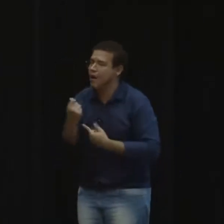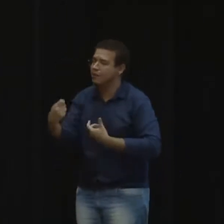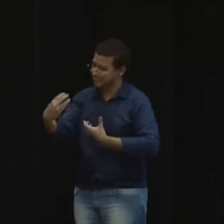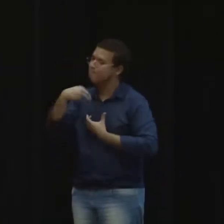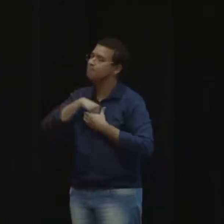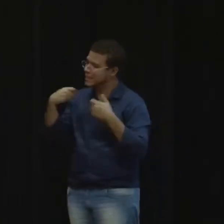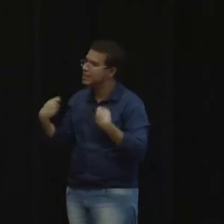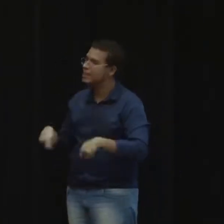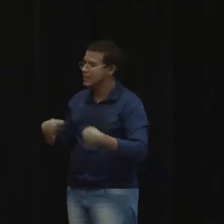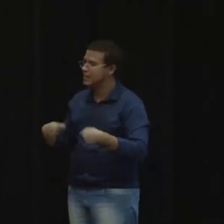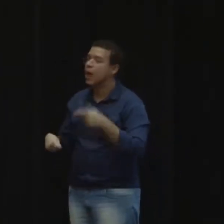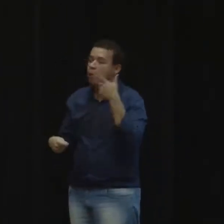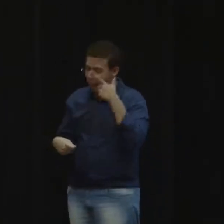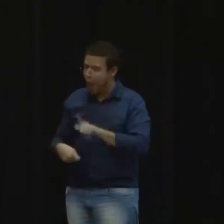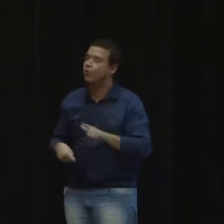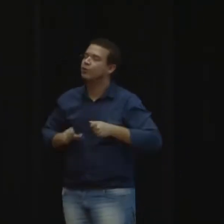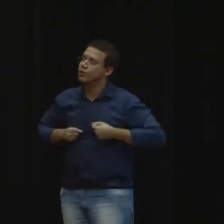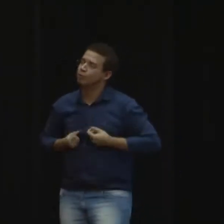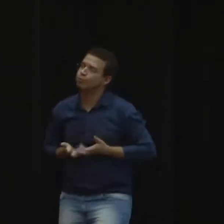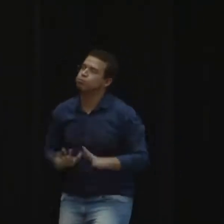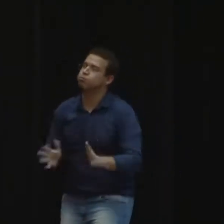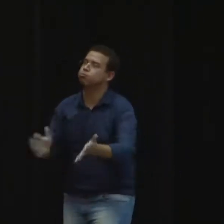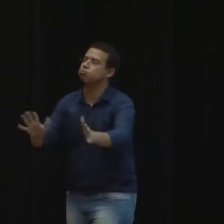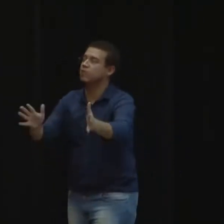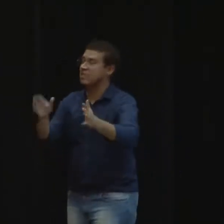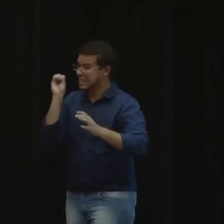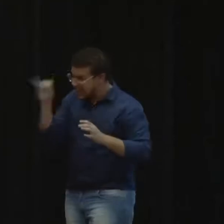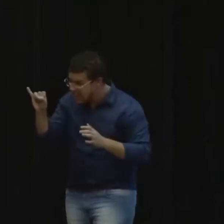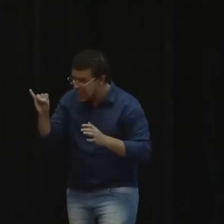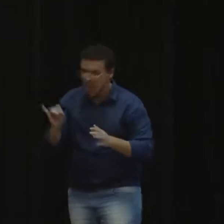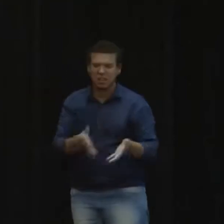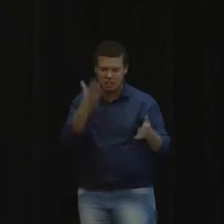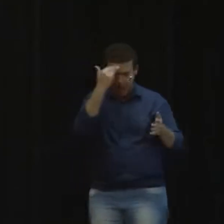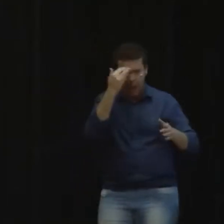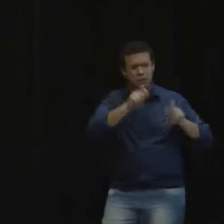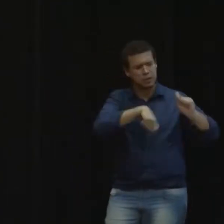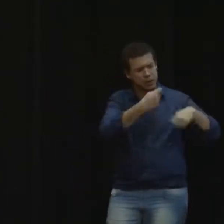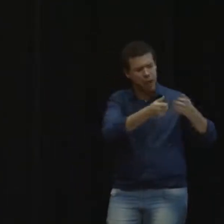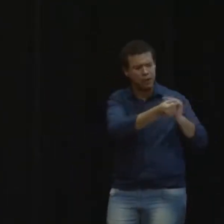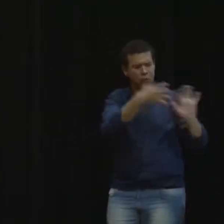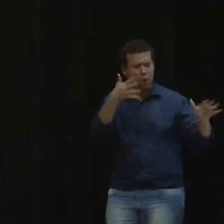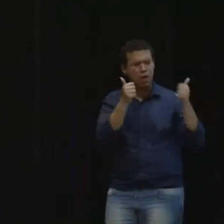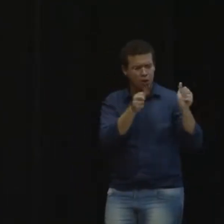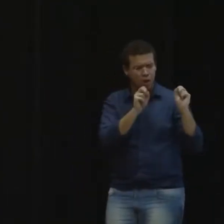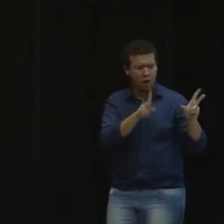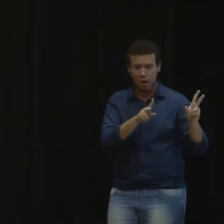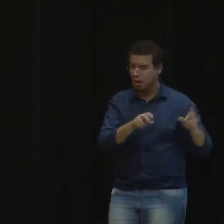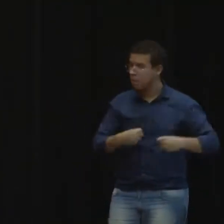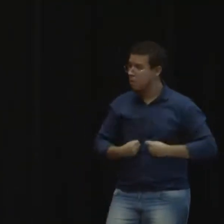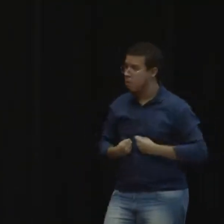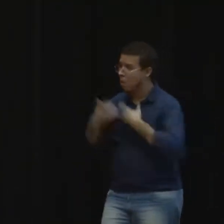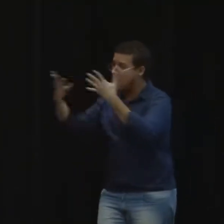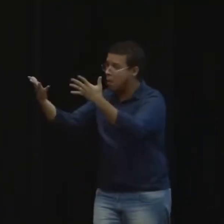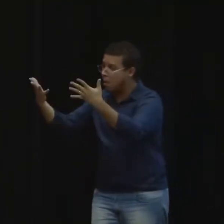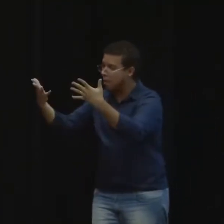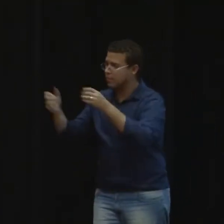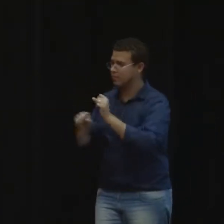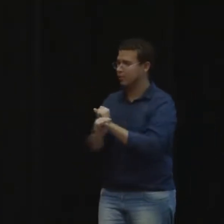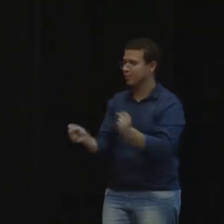o conjunto da arte é necessário para que isso possa trazer também a compreensão e a exposição